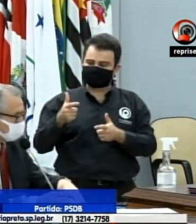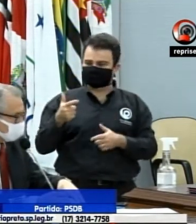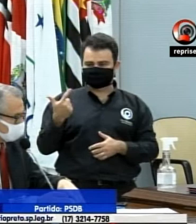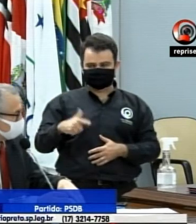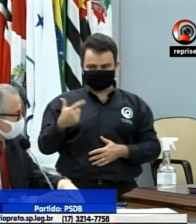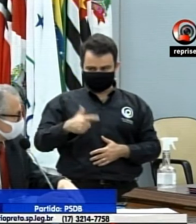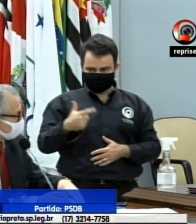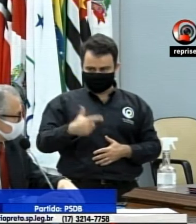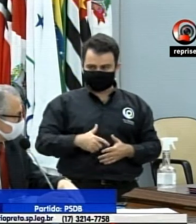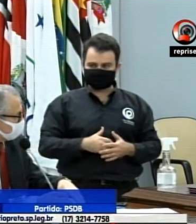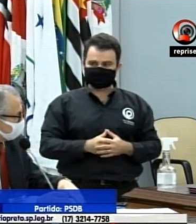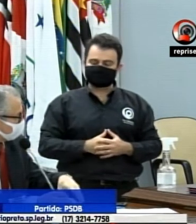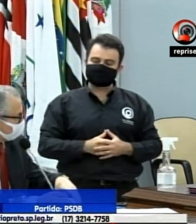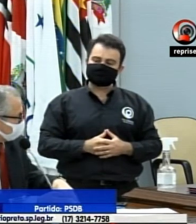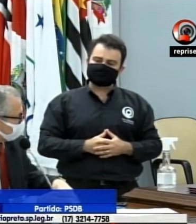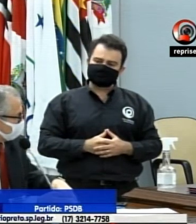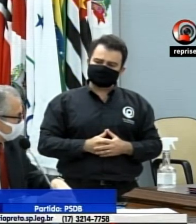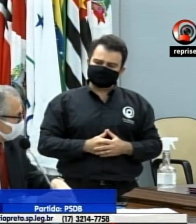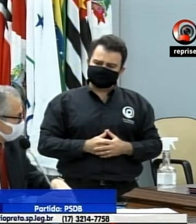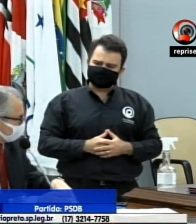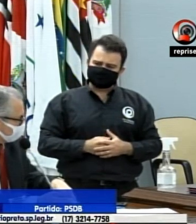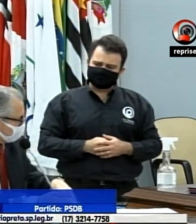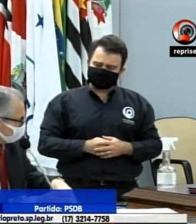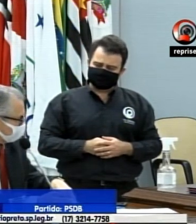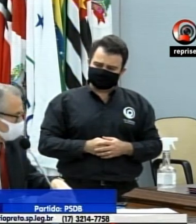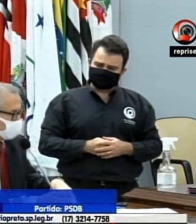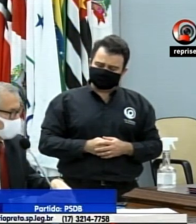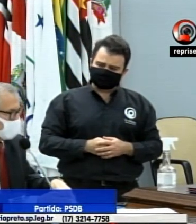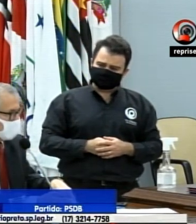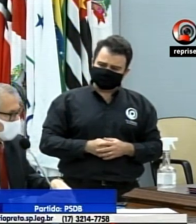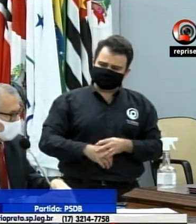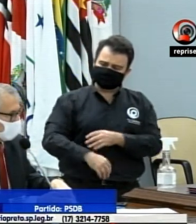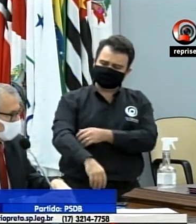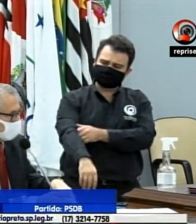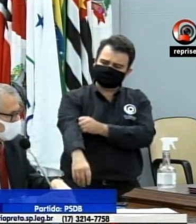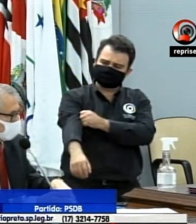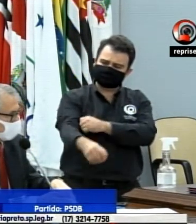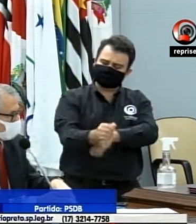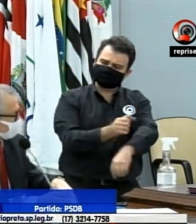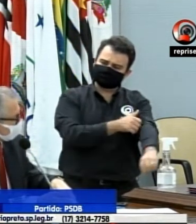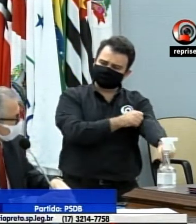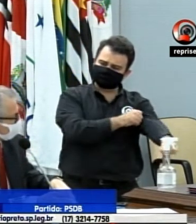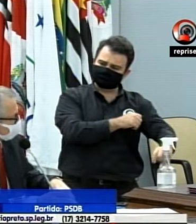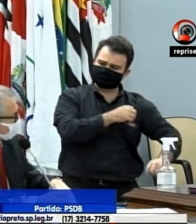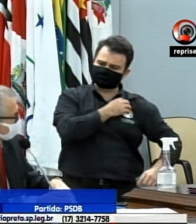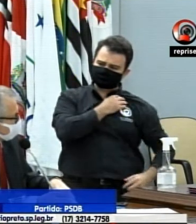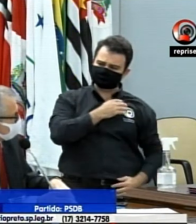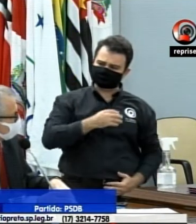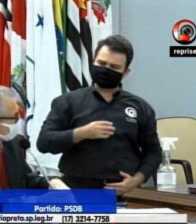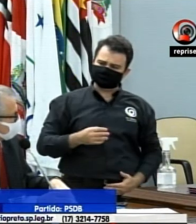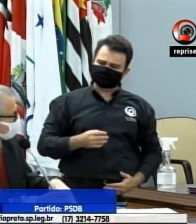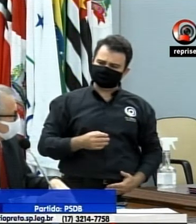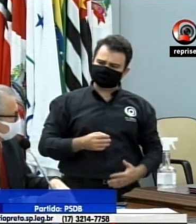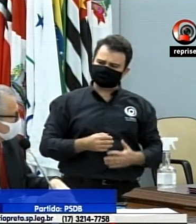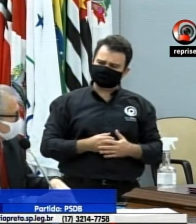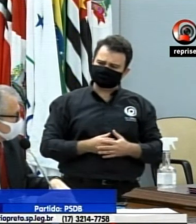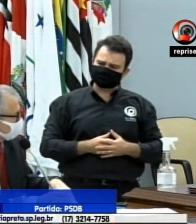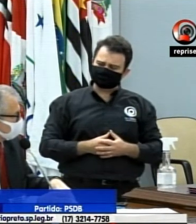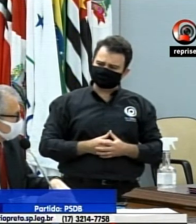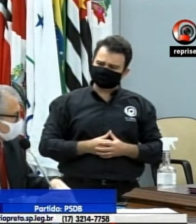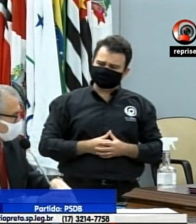Quando aparecer essa palavra, por favor, entenda como desespero. Quando a gente faz comparação com outras